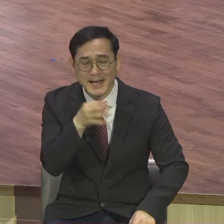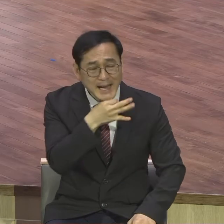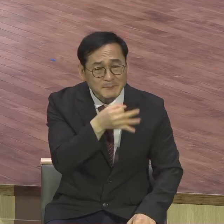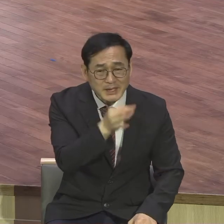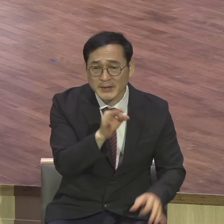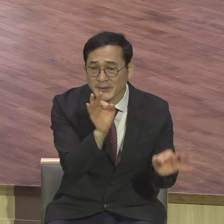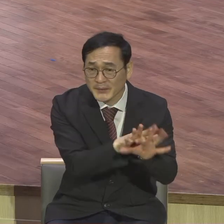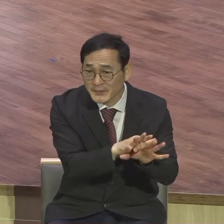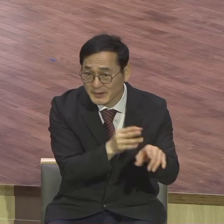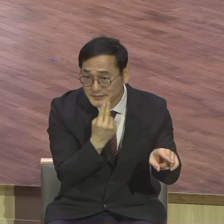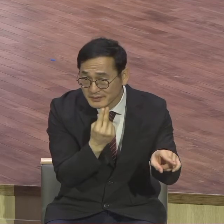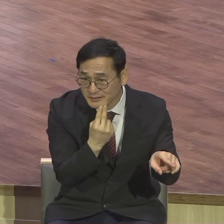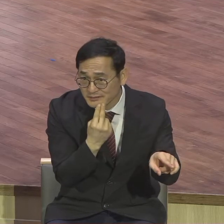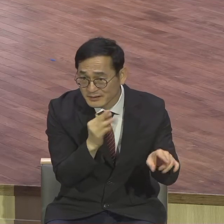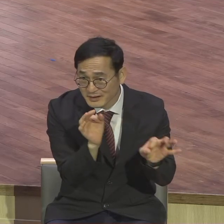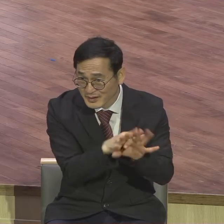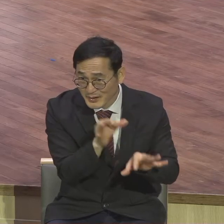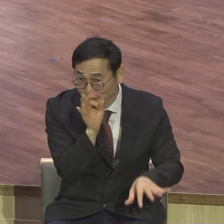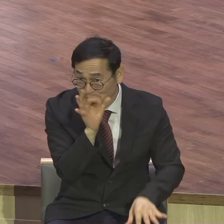제가 왜 이 말씀을 드립니까?